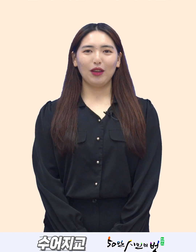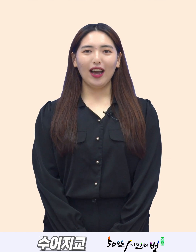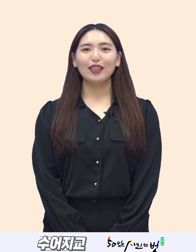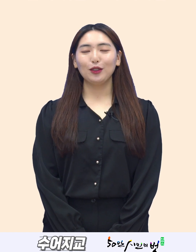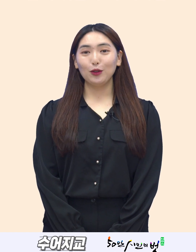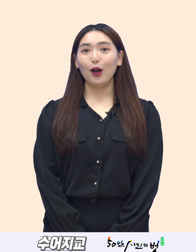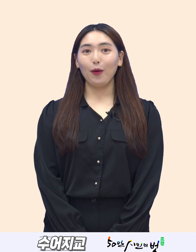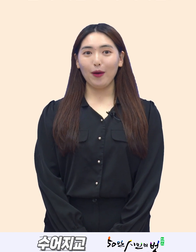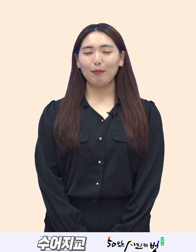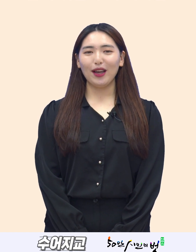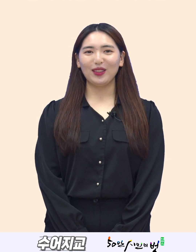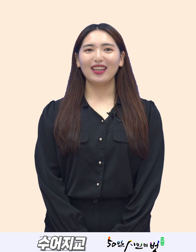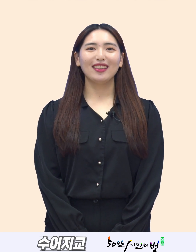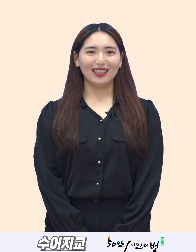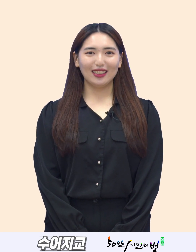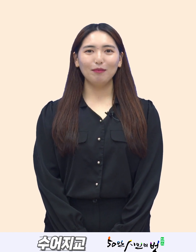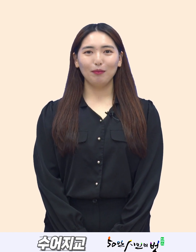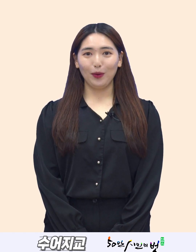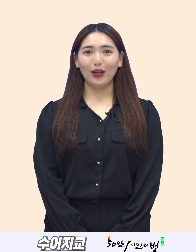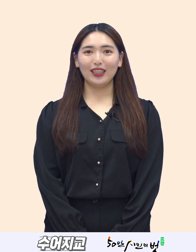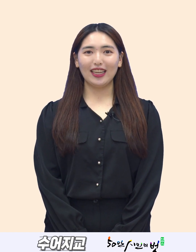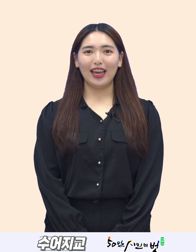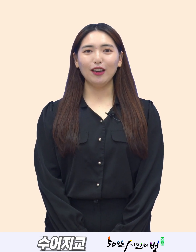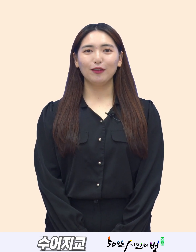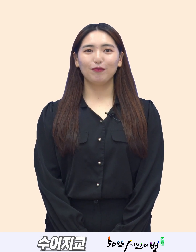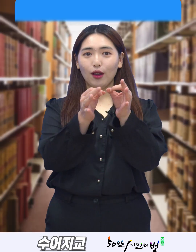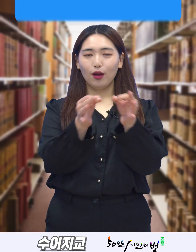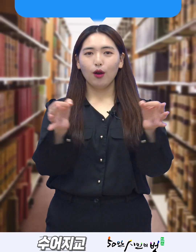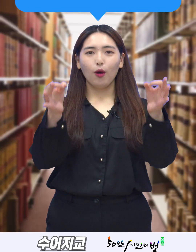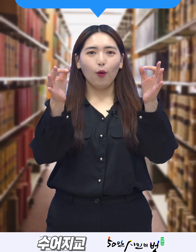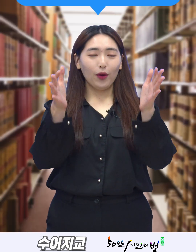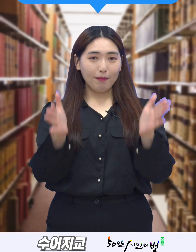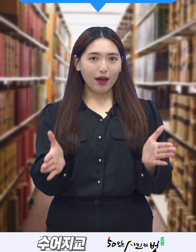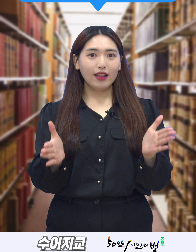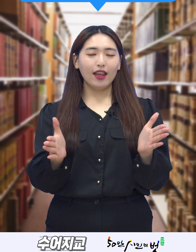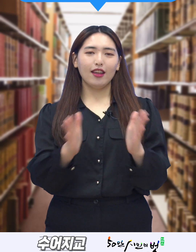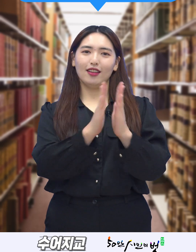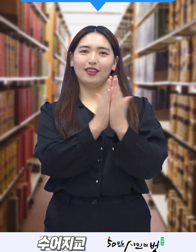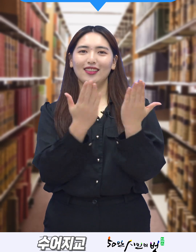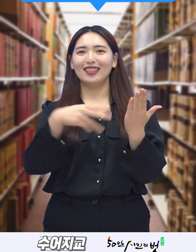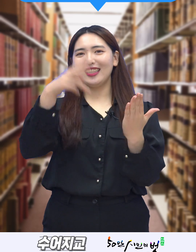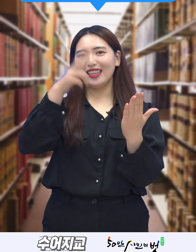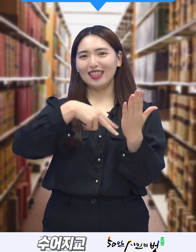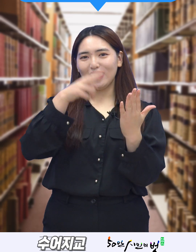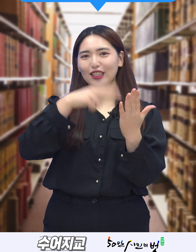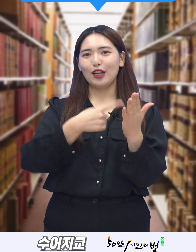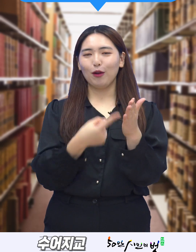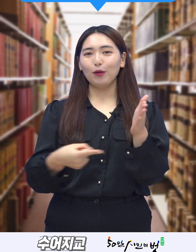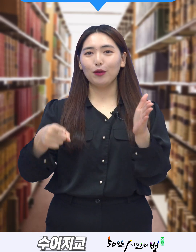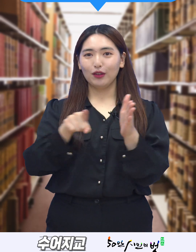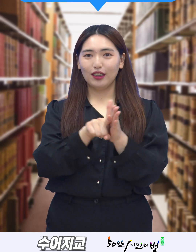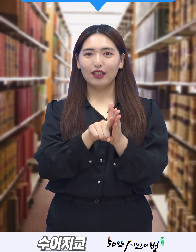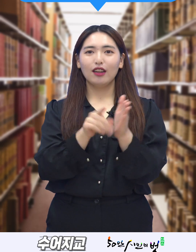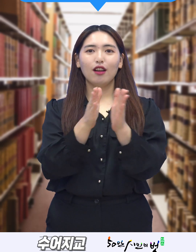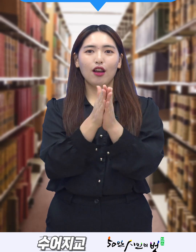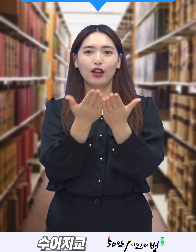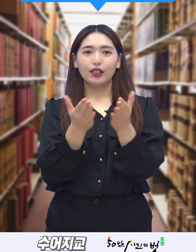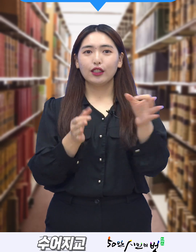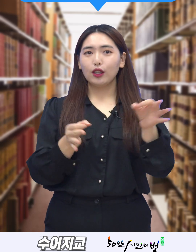위한 수어 회화편 지금 보여드릴게요. 오랜만에 책을 읽으려고